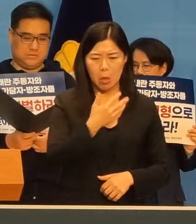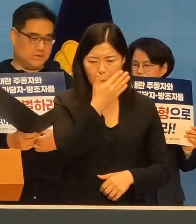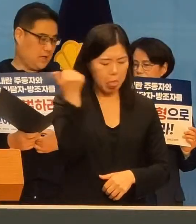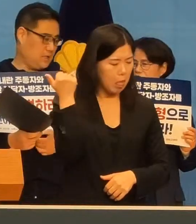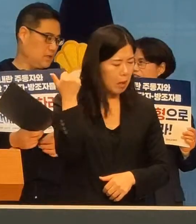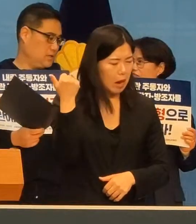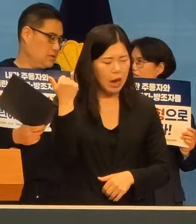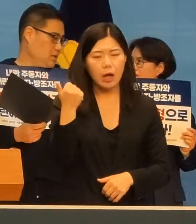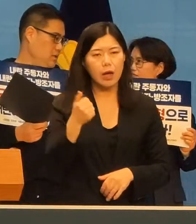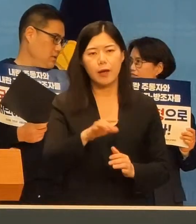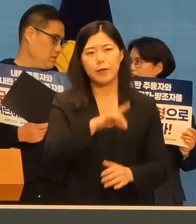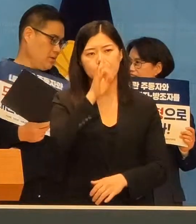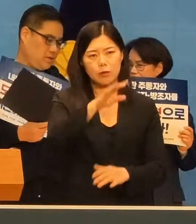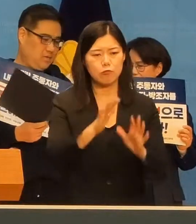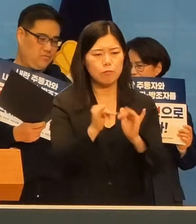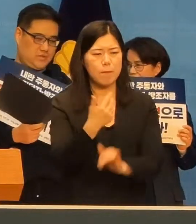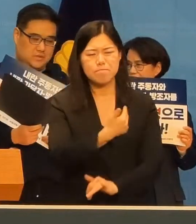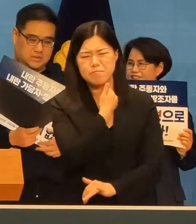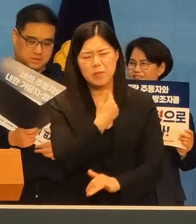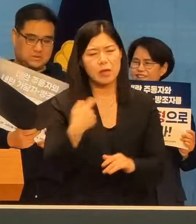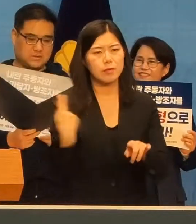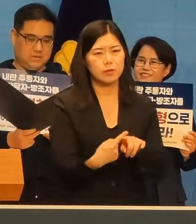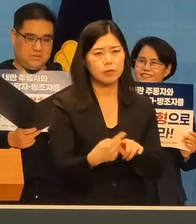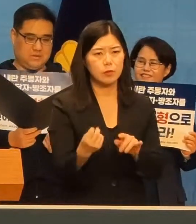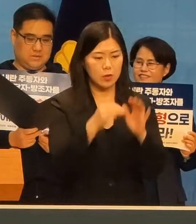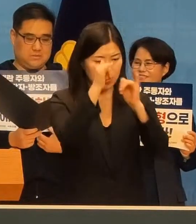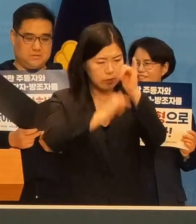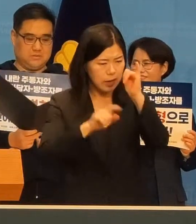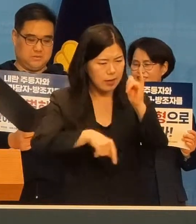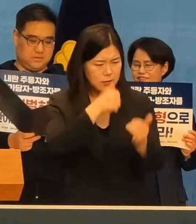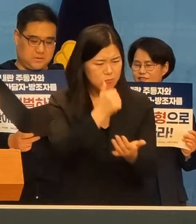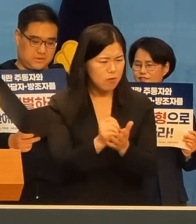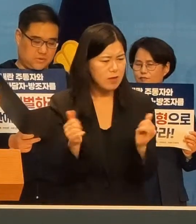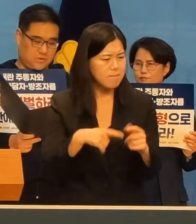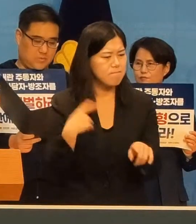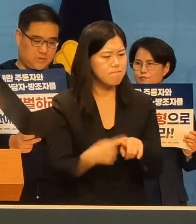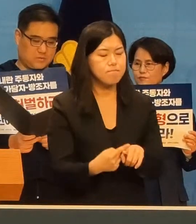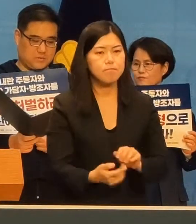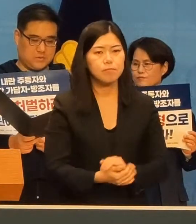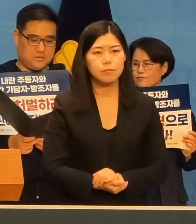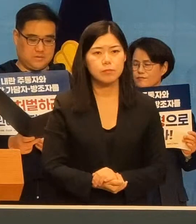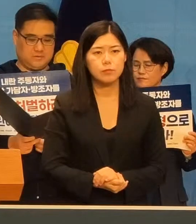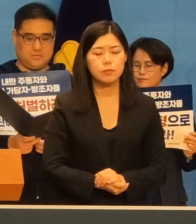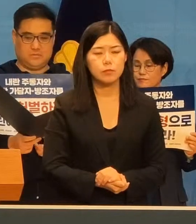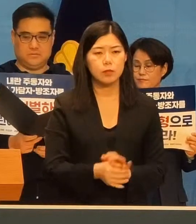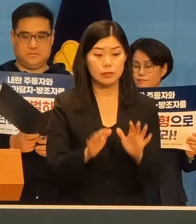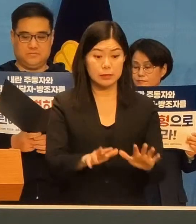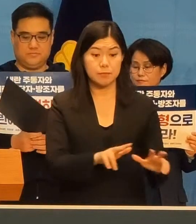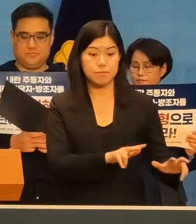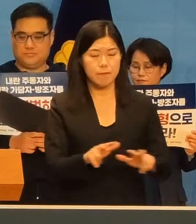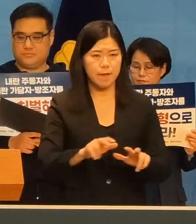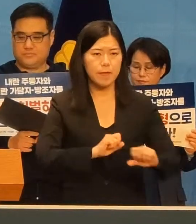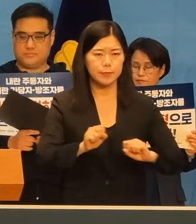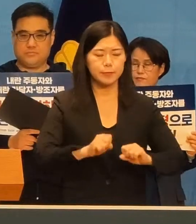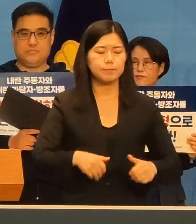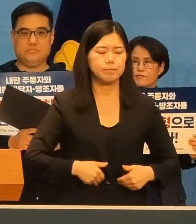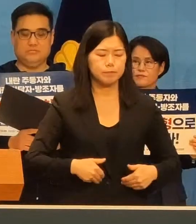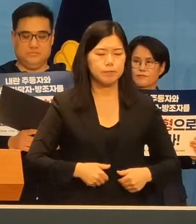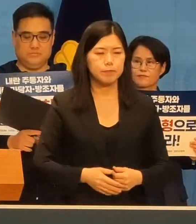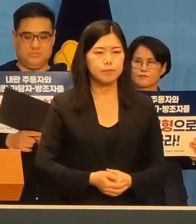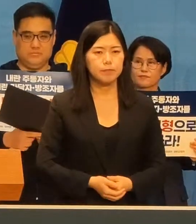것은 국민 배반 행위이며 역사의 죄인으로 기록될 것입니다. 지금 당장 행동에